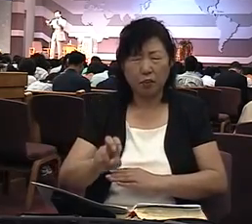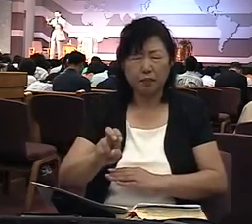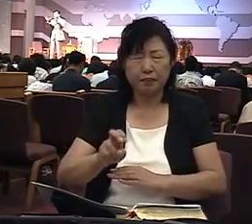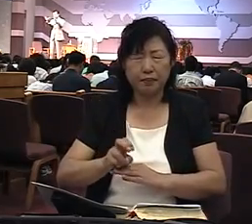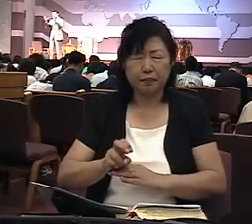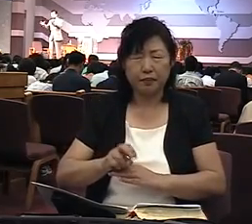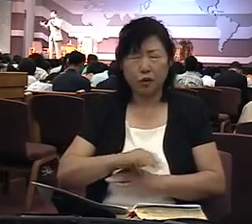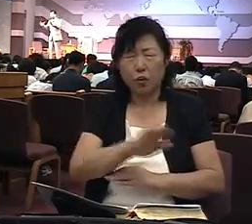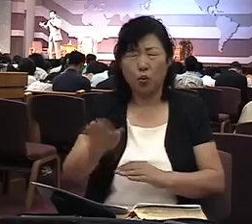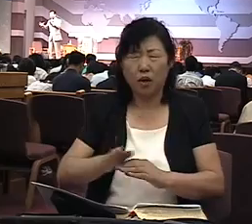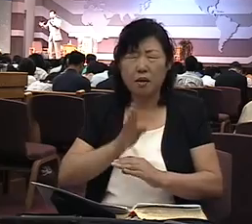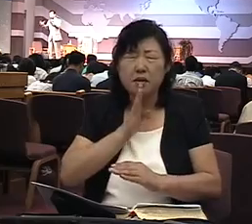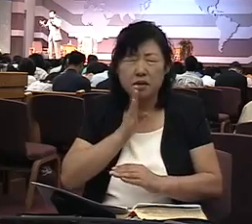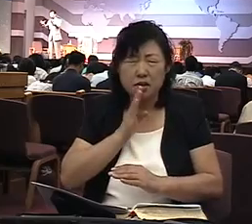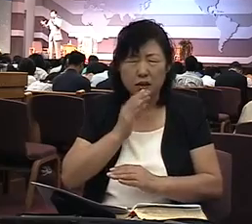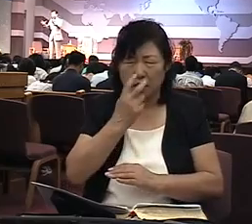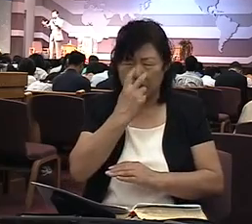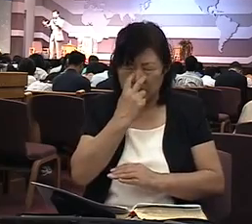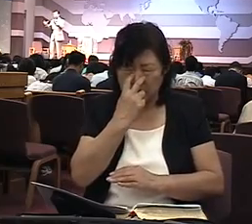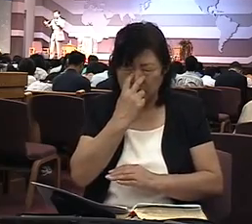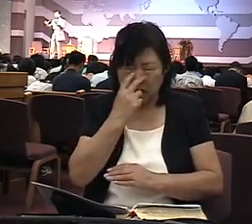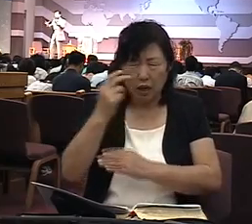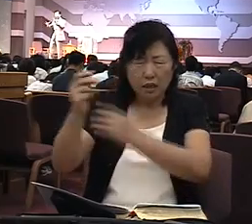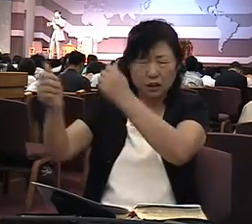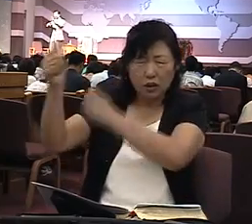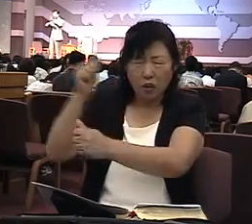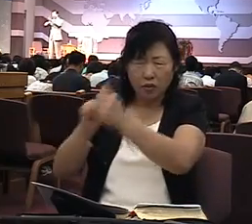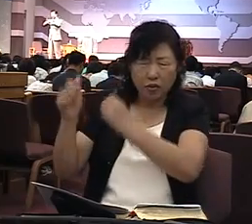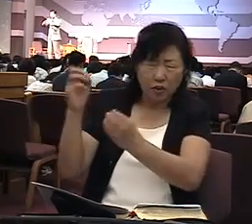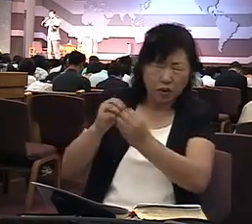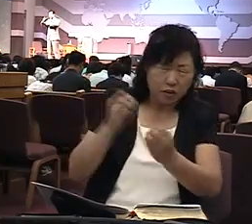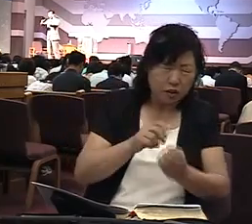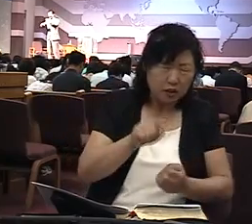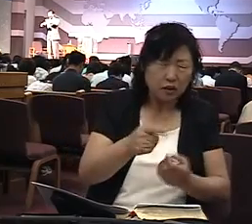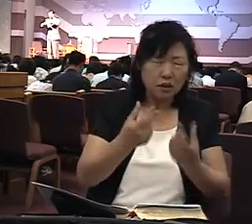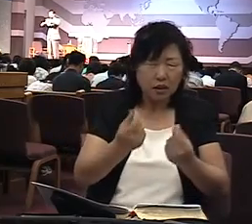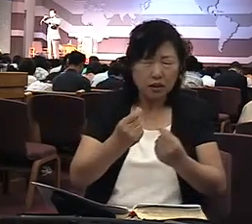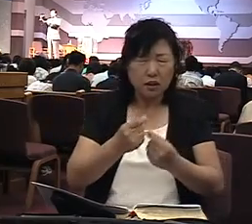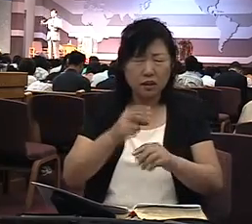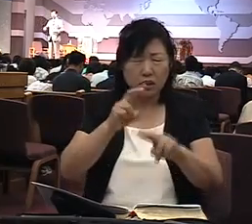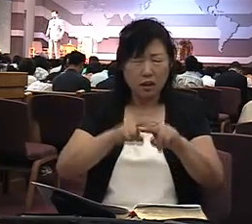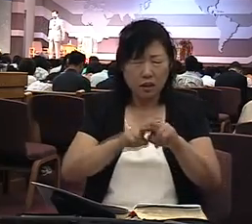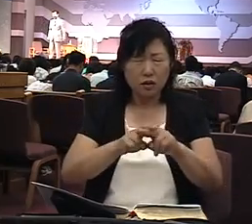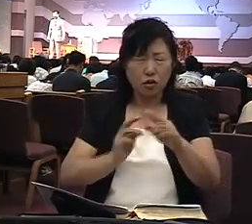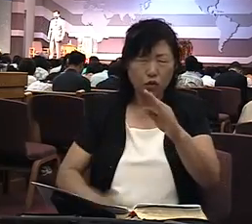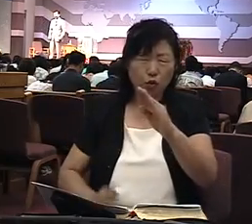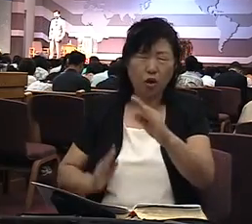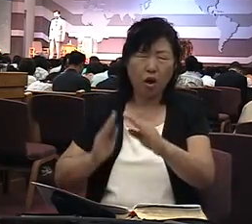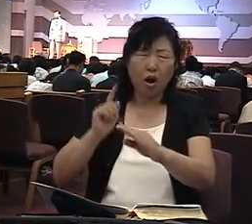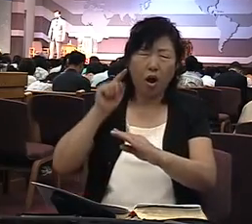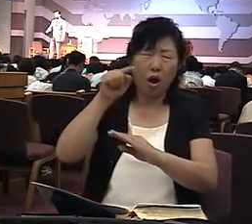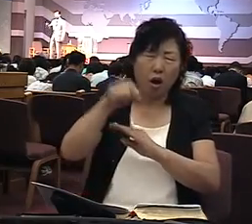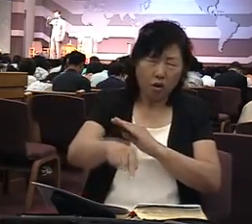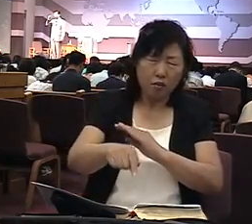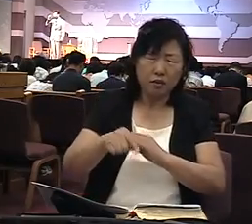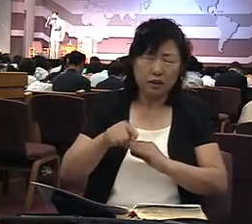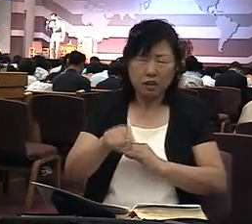우리가 반드시 지켜야 될 전통이라도 그러한 그 자리에서 뛰어넘어 이것이